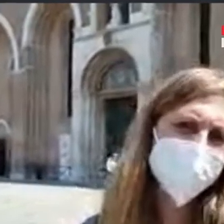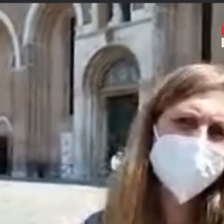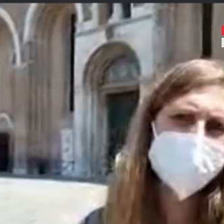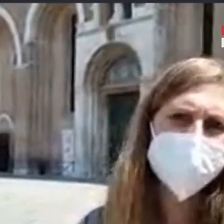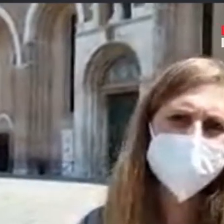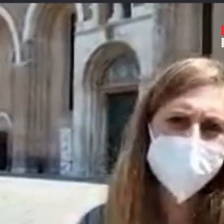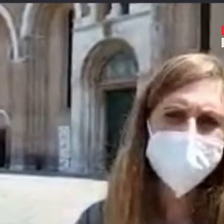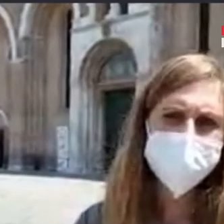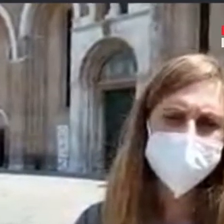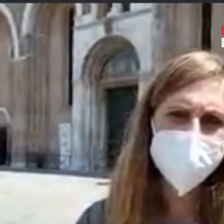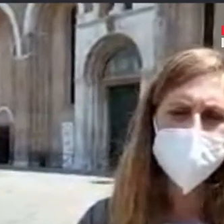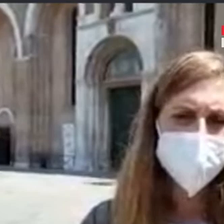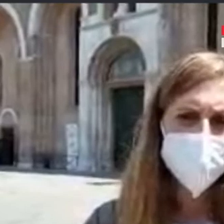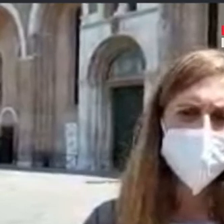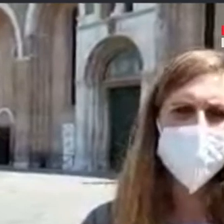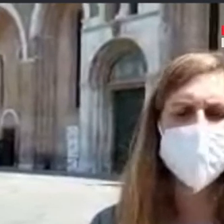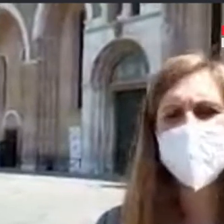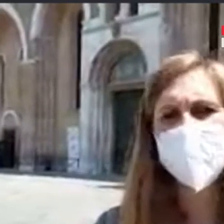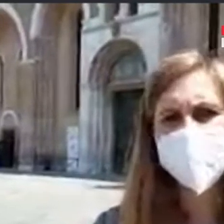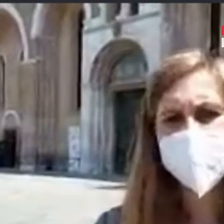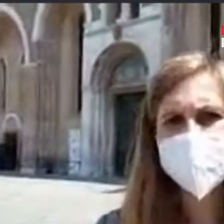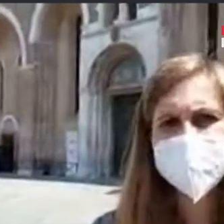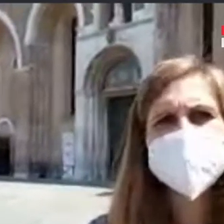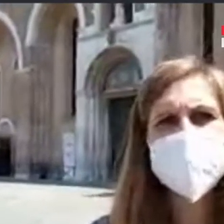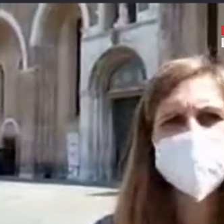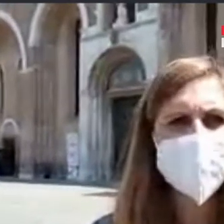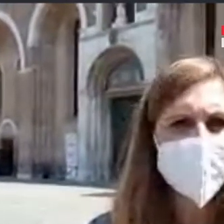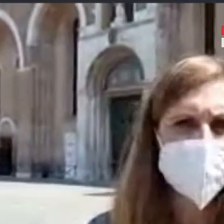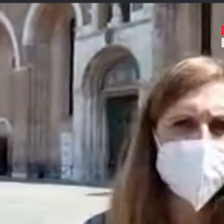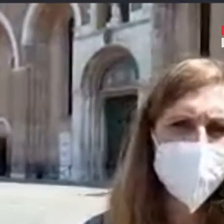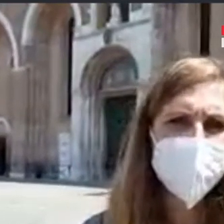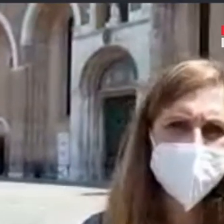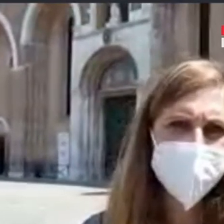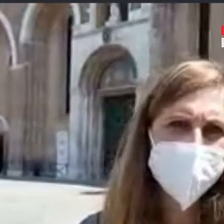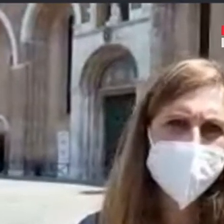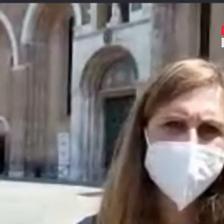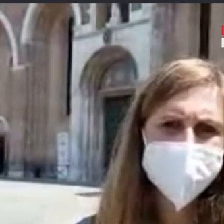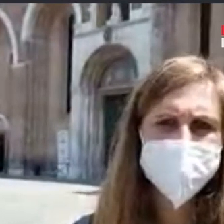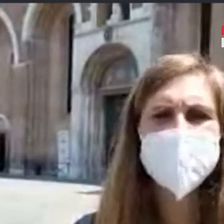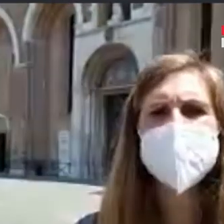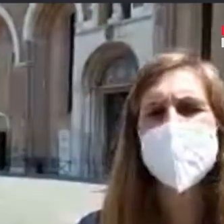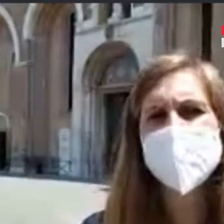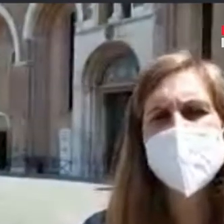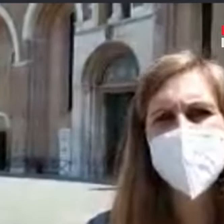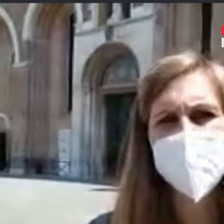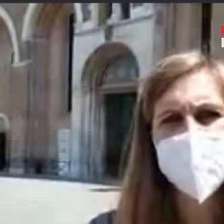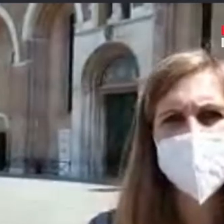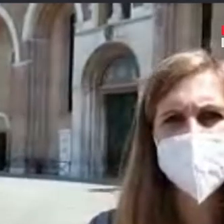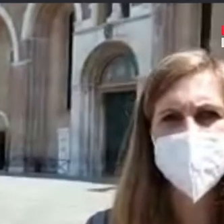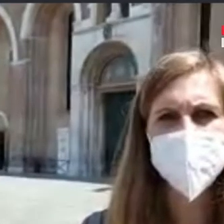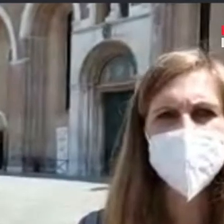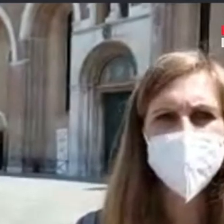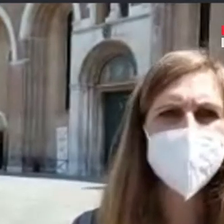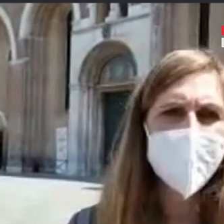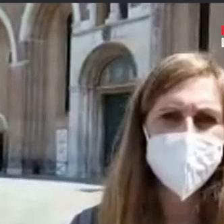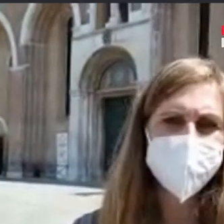poi tantissimi altri eventi che sono stati organizzati per tutti i giorni a partire dal 29 maggio fino al 30